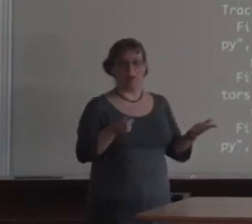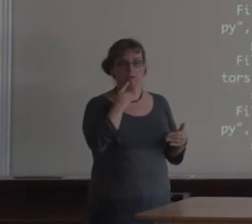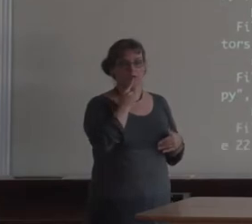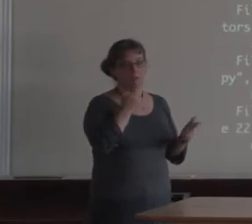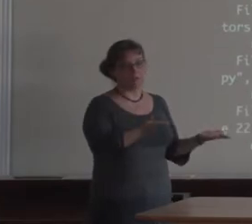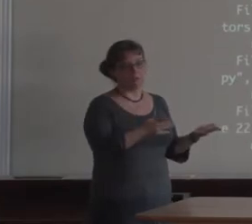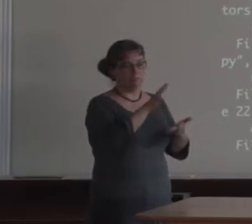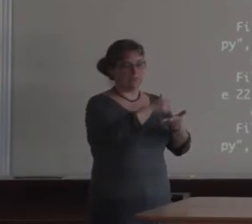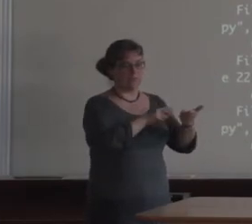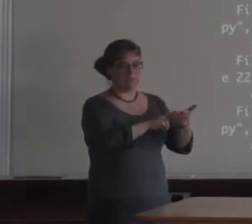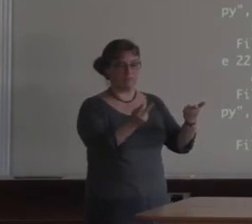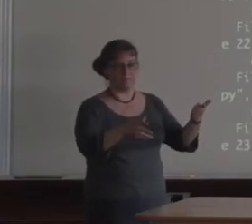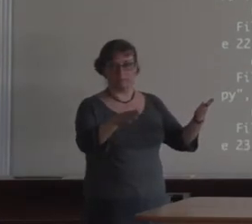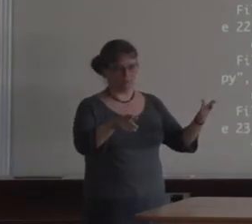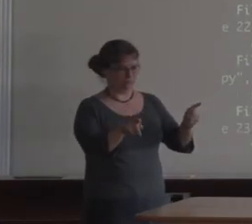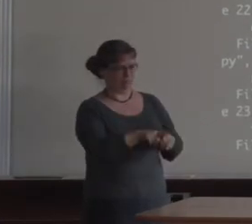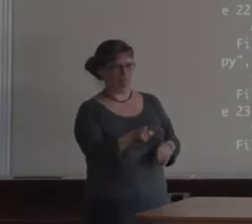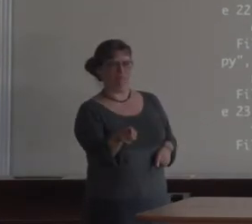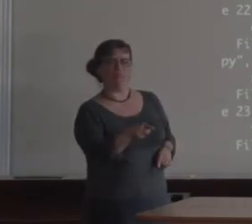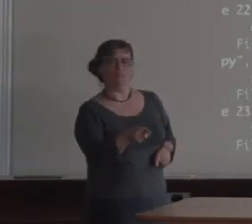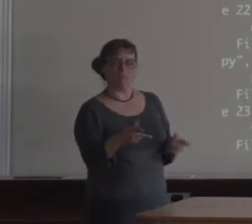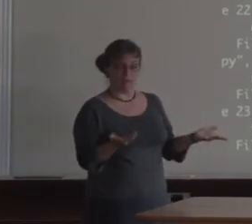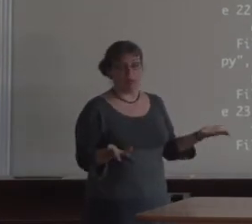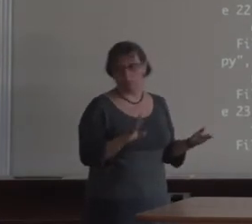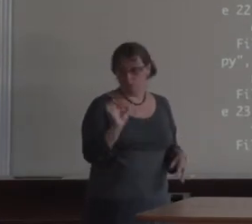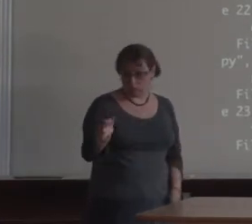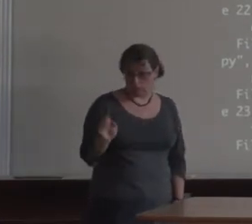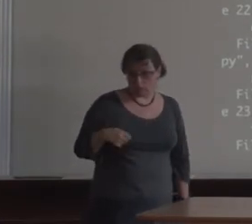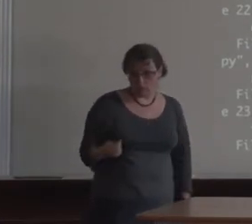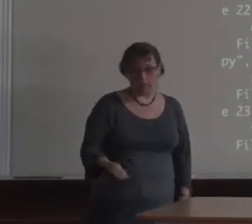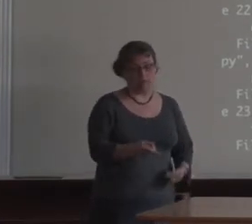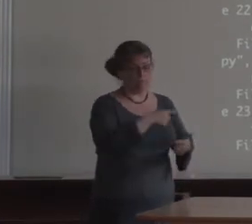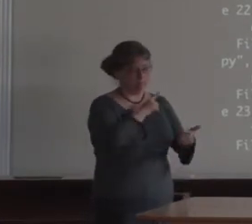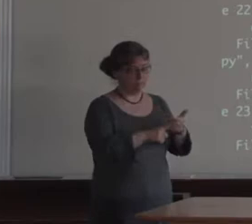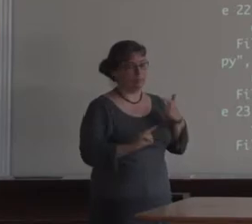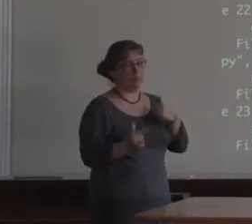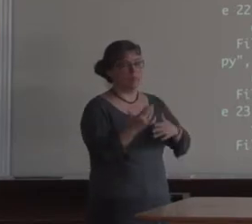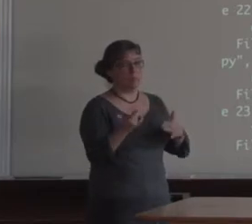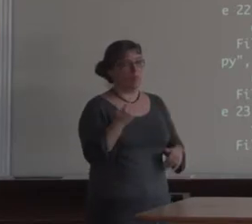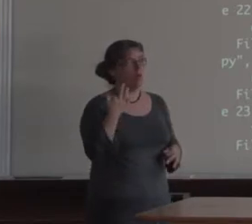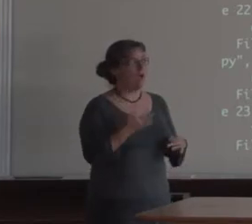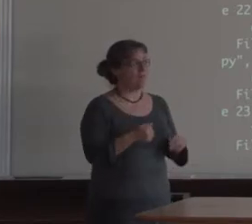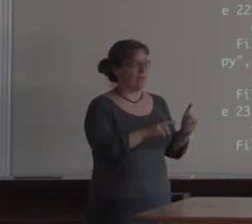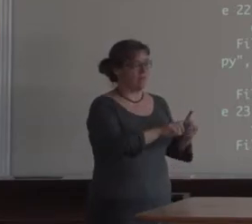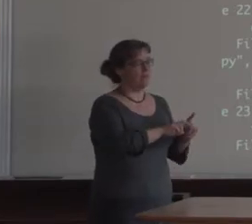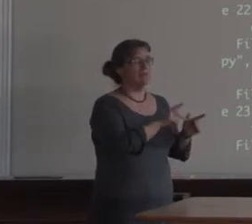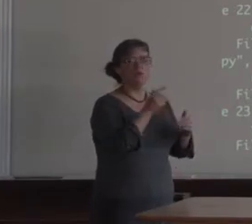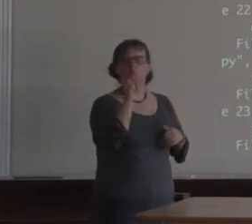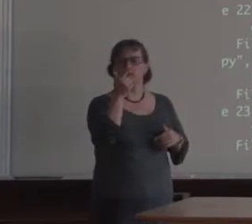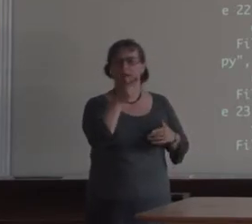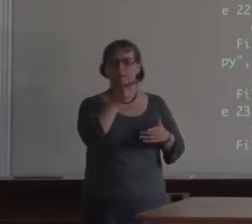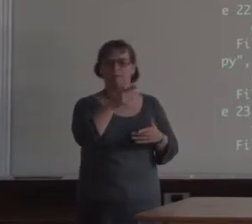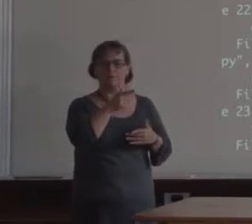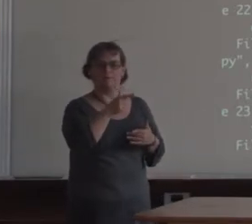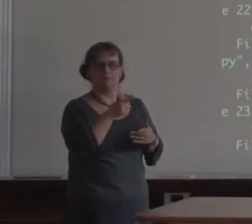Pas très surprenant. Et dans le test de réversibilité, il me dit qu'il a trouvé deux problèmes distincts. Il a réussi à générer